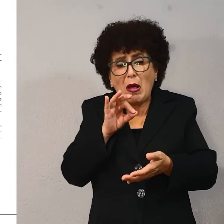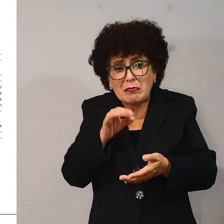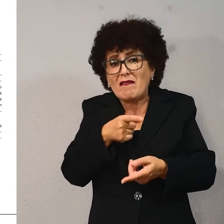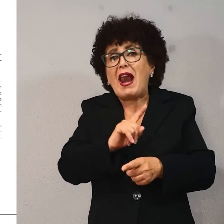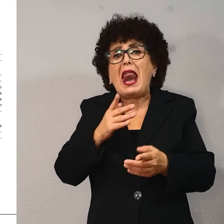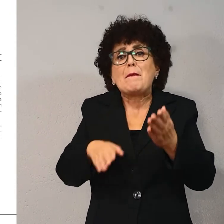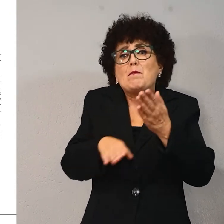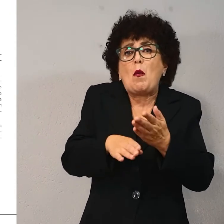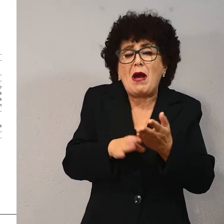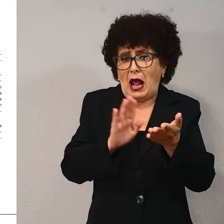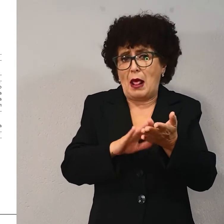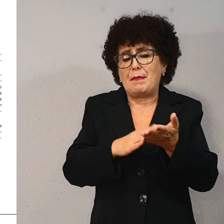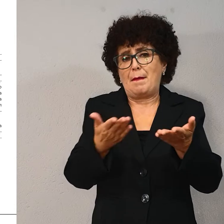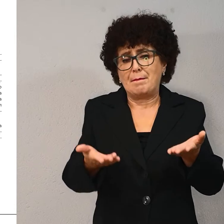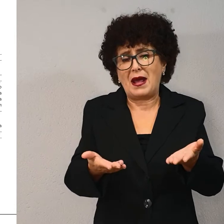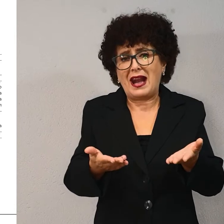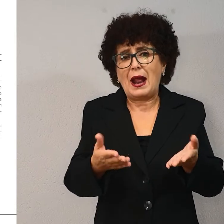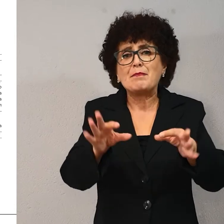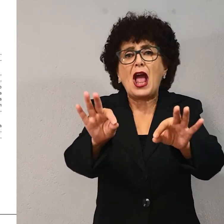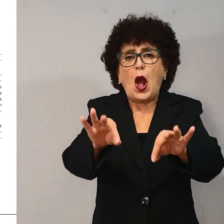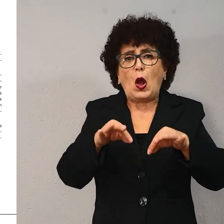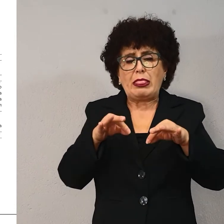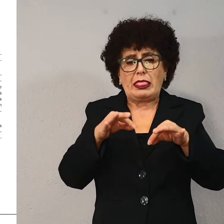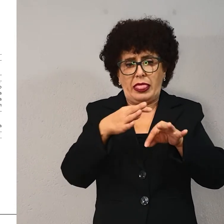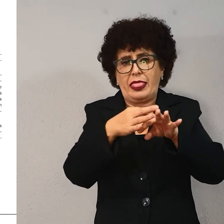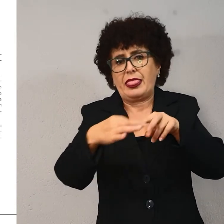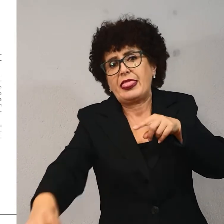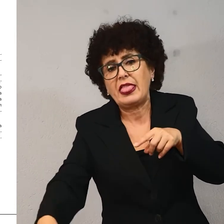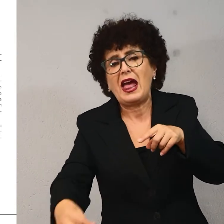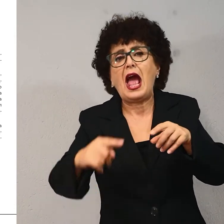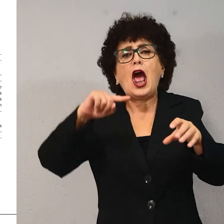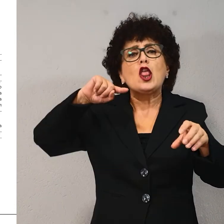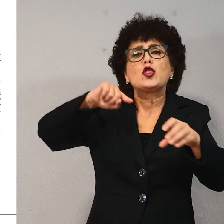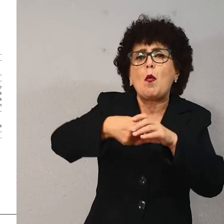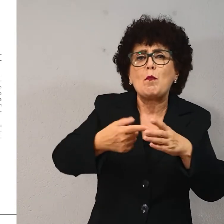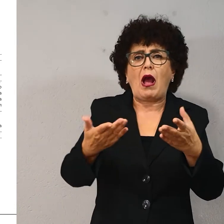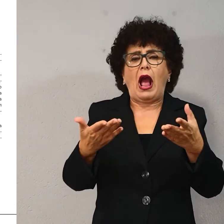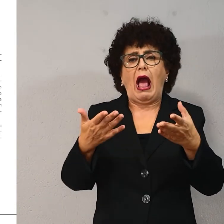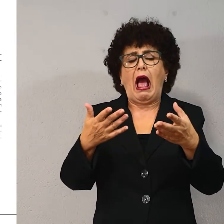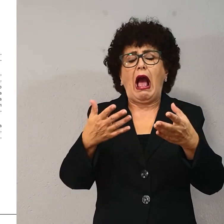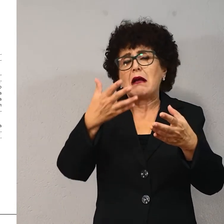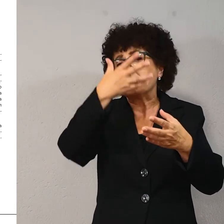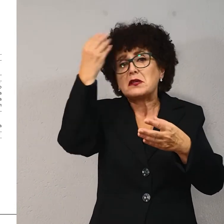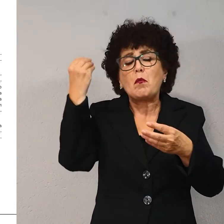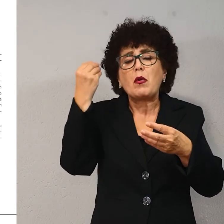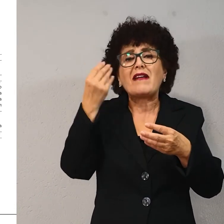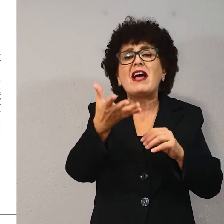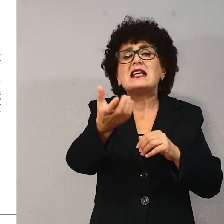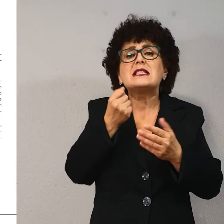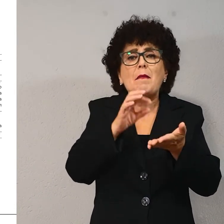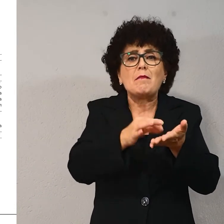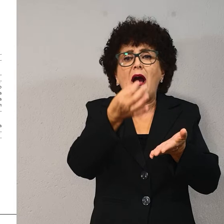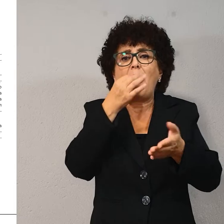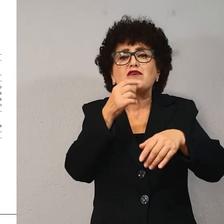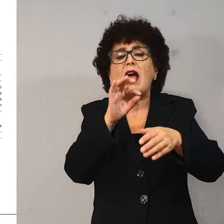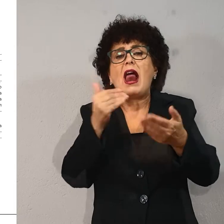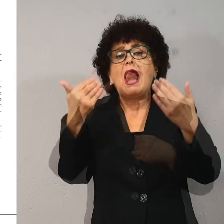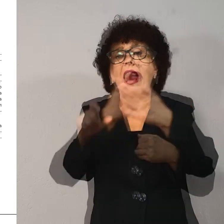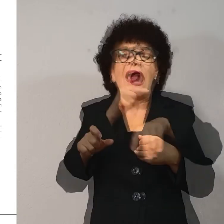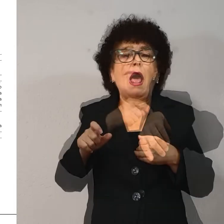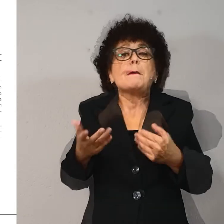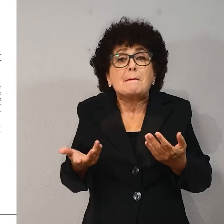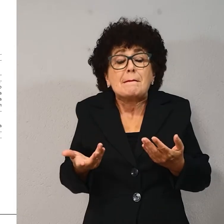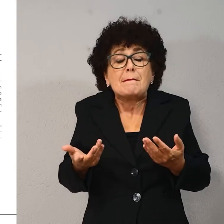потврлил. Например, кондомот се лизнал или се скинал, или си заборавила да земеш контрацептивна таблета